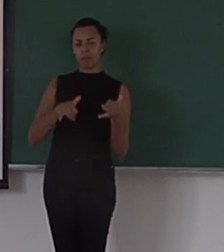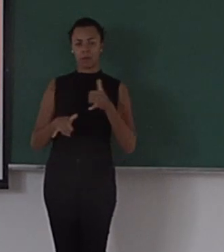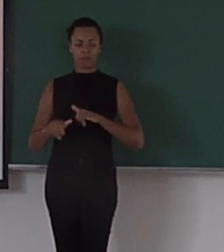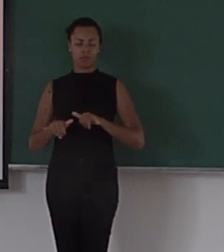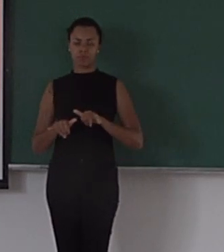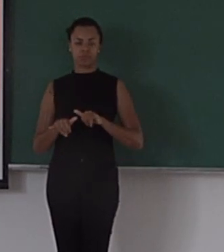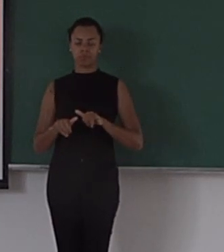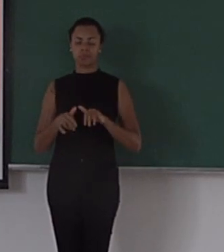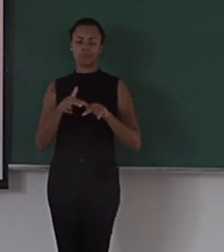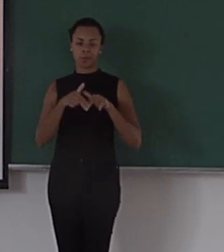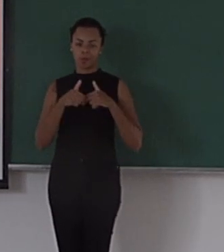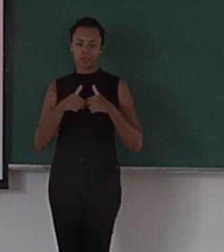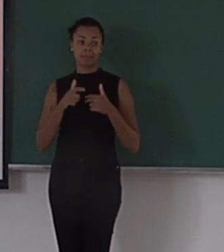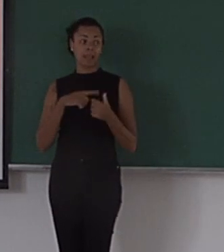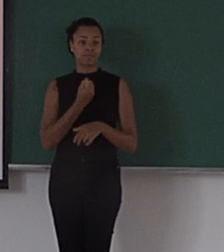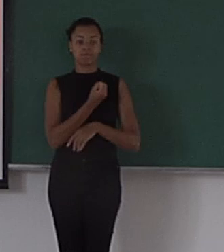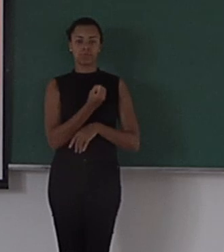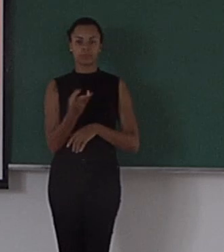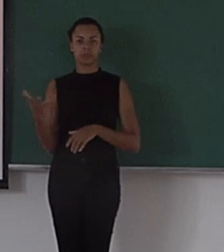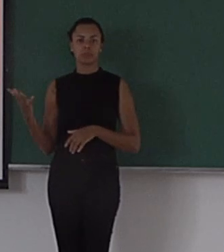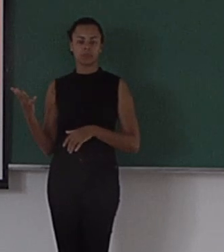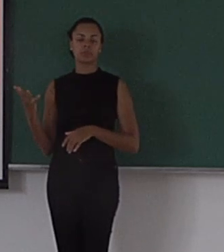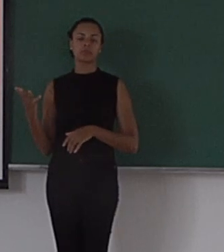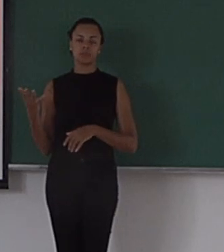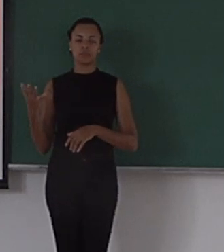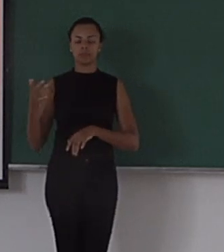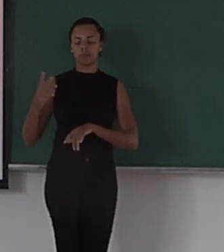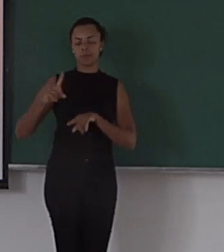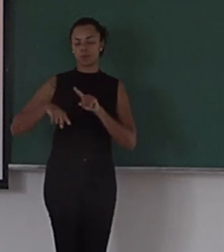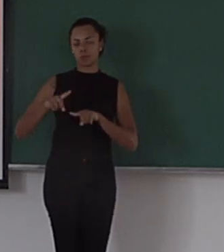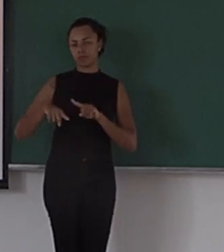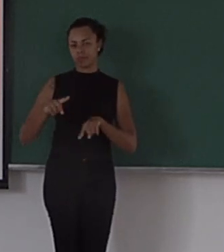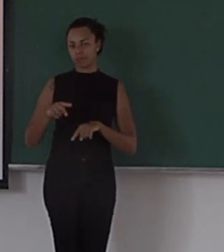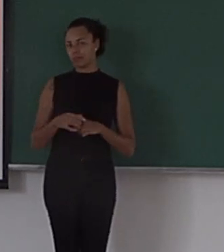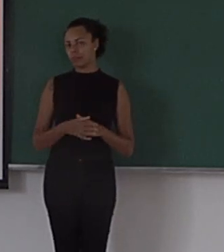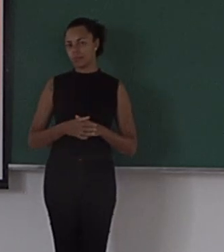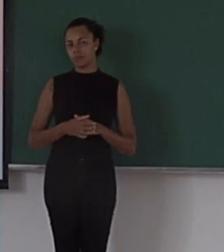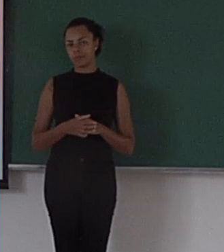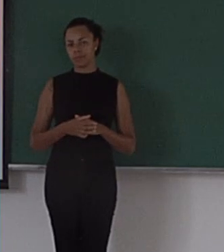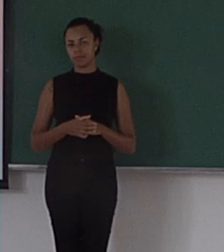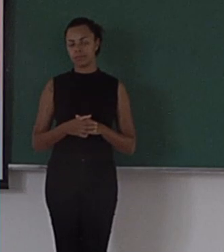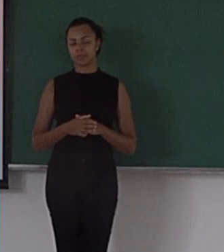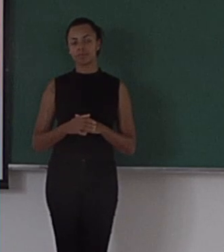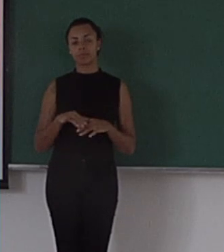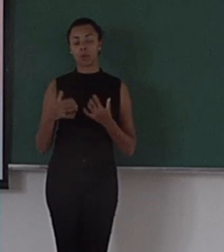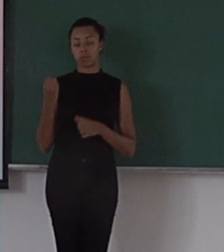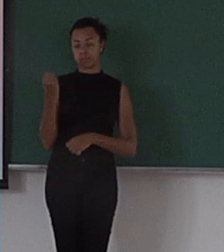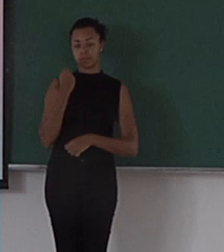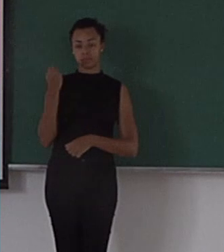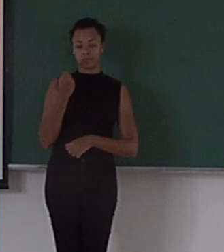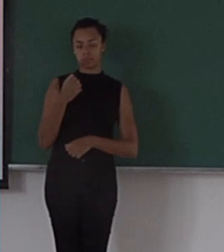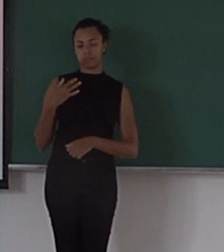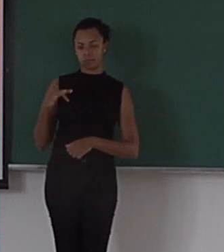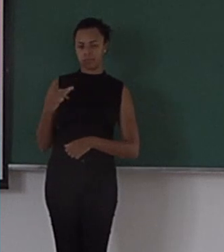aí, eventualmente, porque a quantidade de agentes é muito grande. Então a gravidade da lesão,